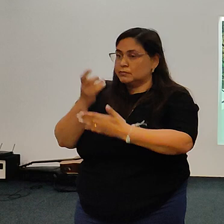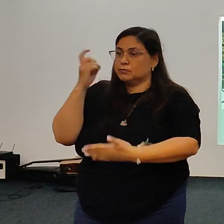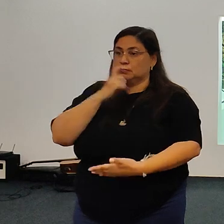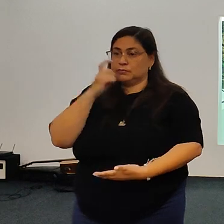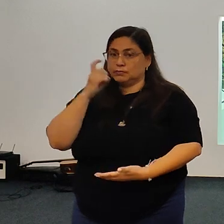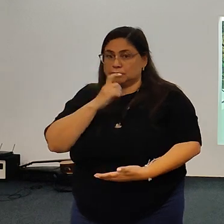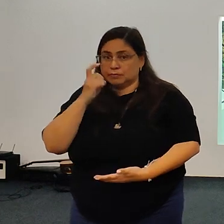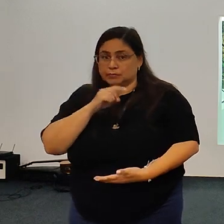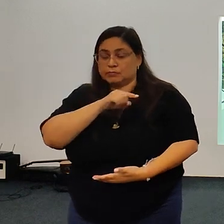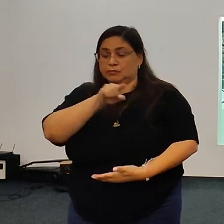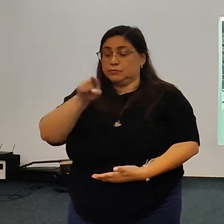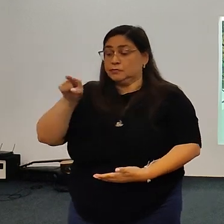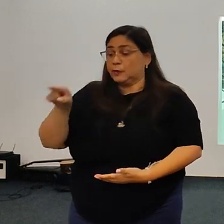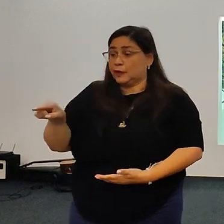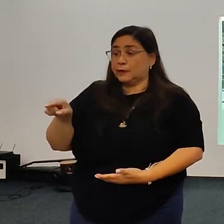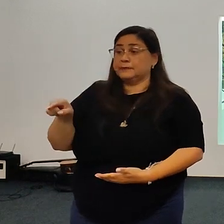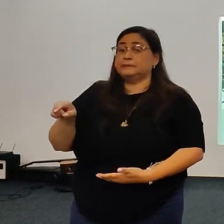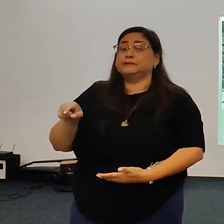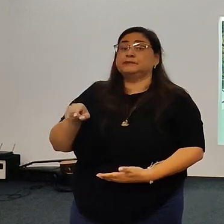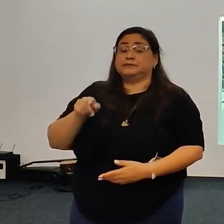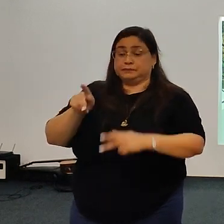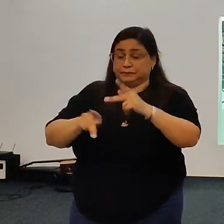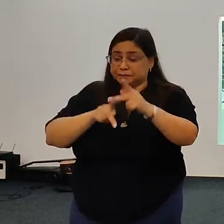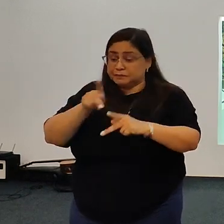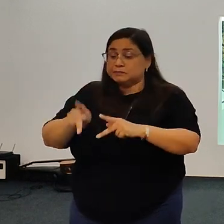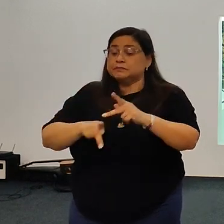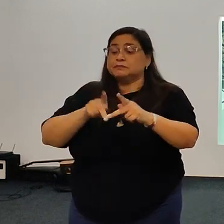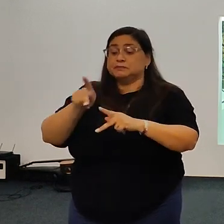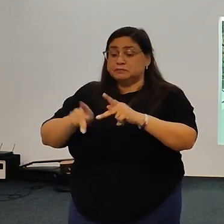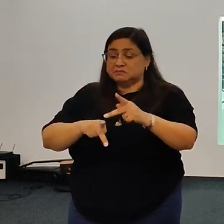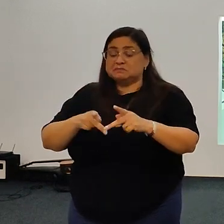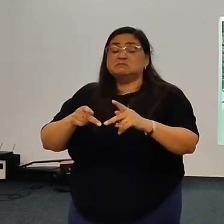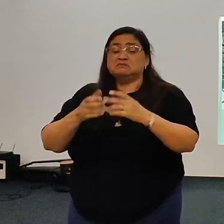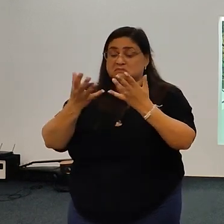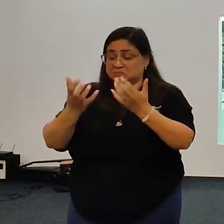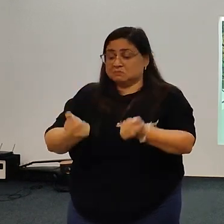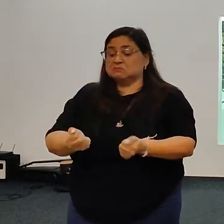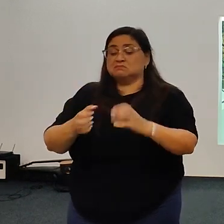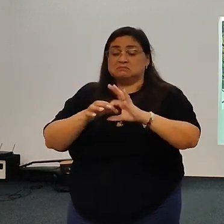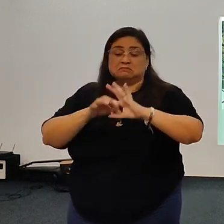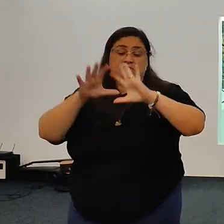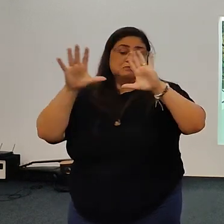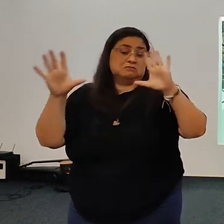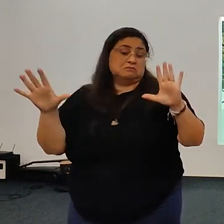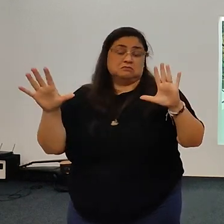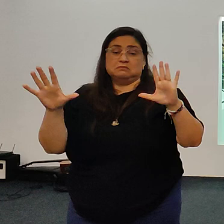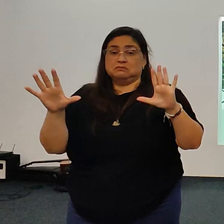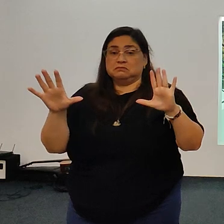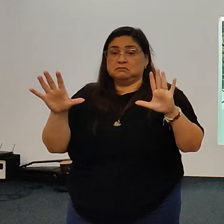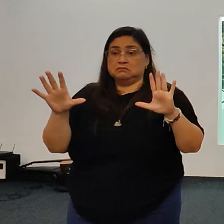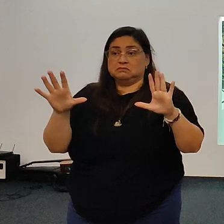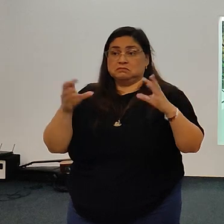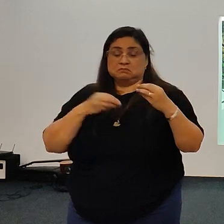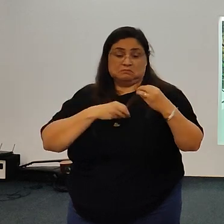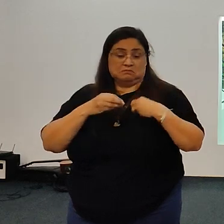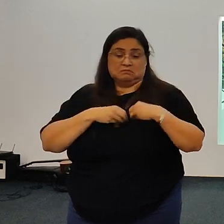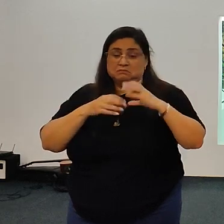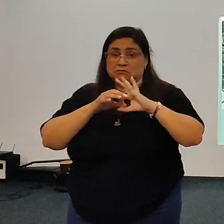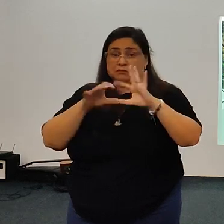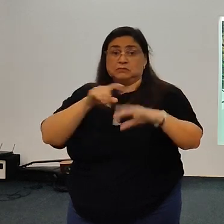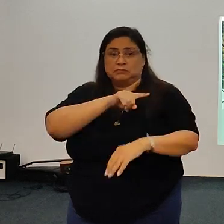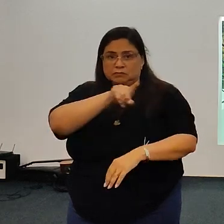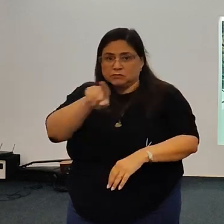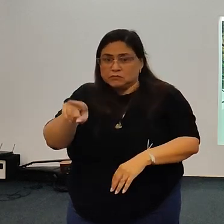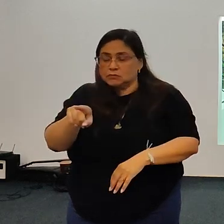heresia, por mais que vocês seguiram esse povo falando que vocês poderiam viver uma vida libertina, saibam de uma coisa, que se